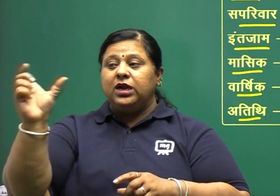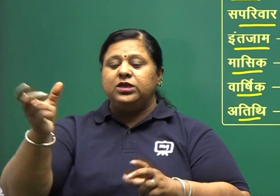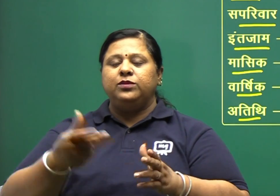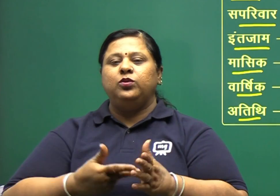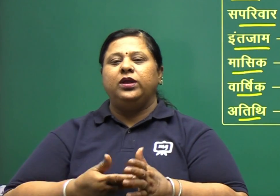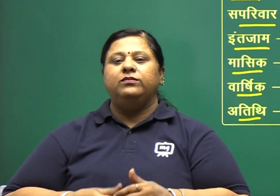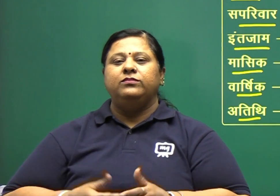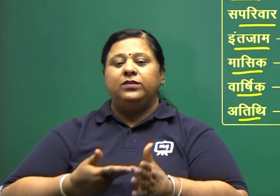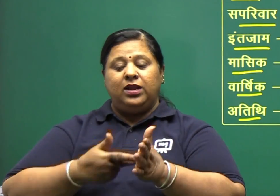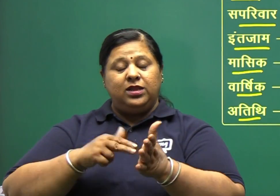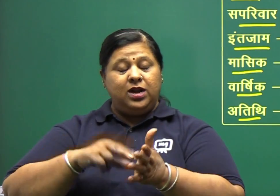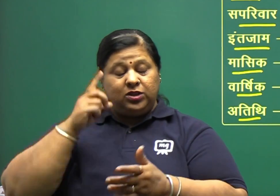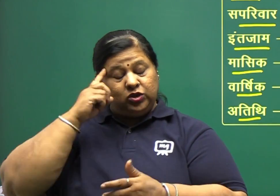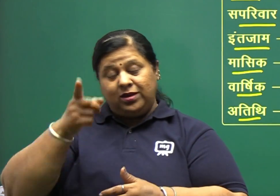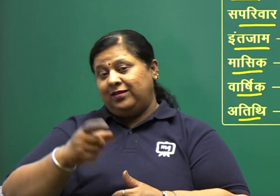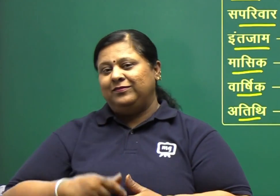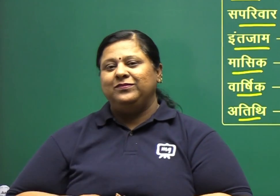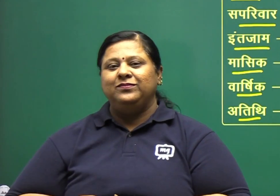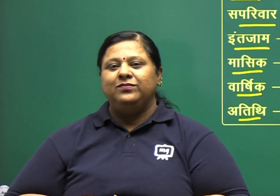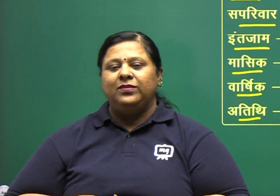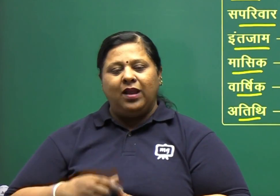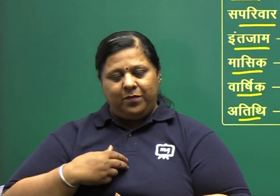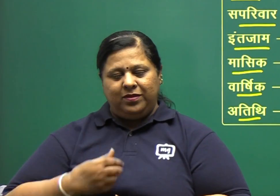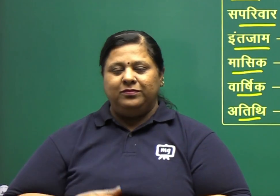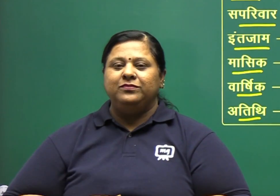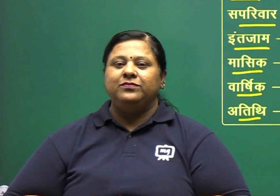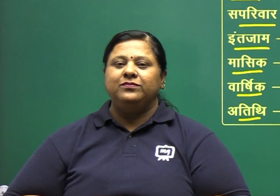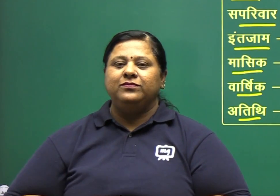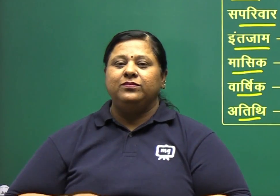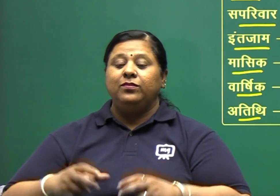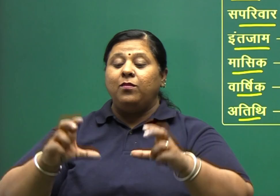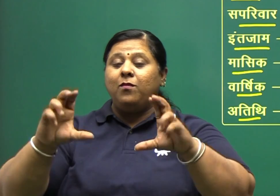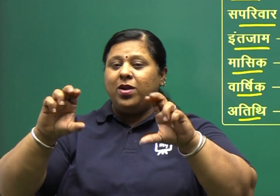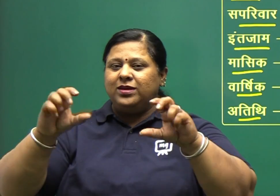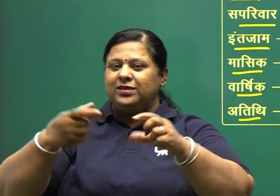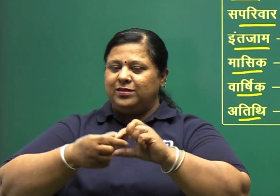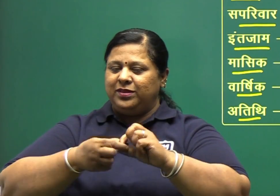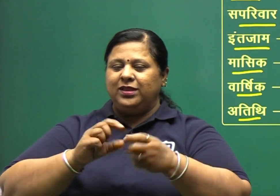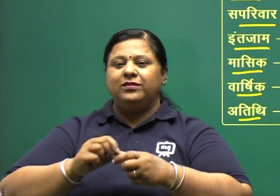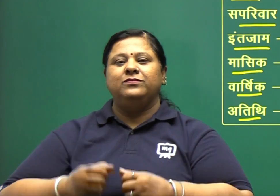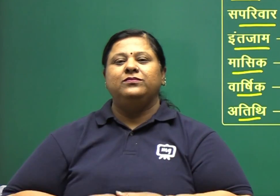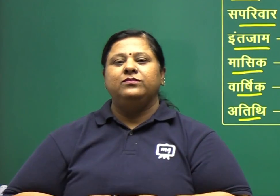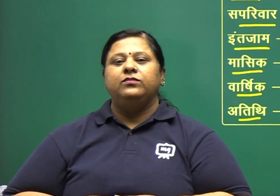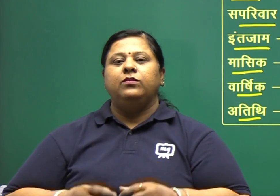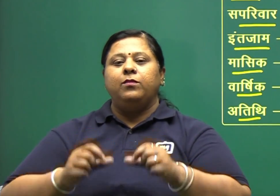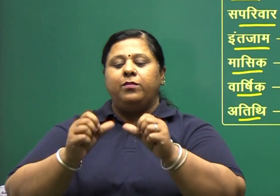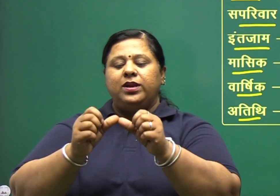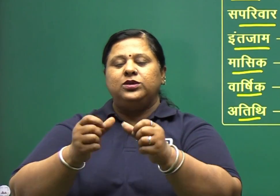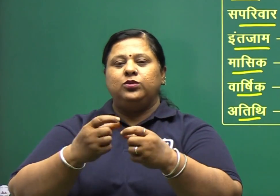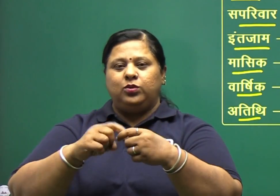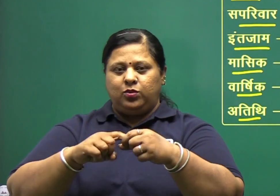के अर्थ जाने। अब हम पाठ से संबंधित प्रश्नोत्तरों